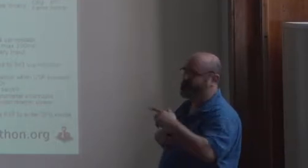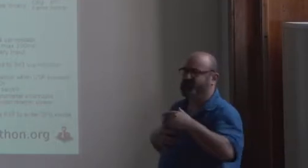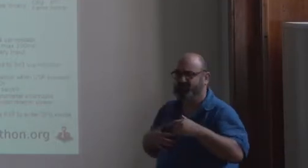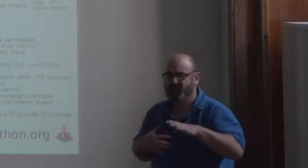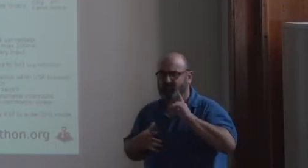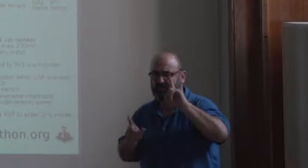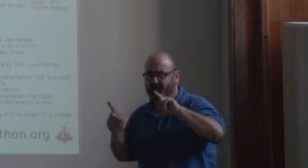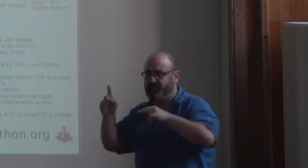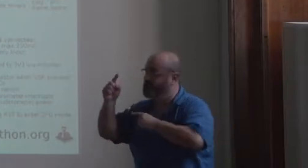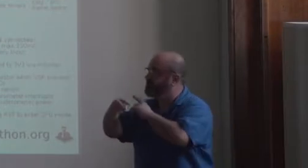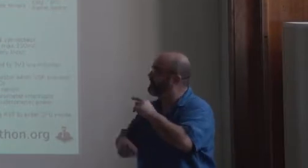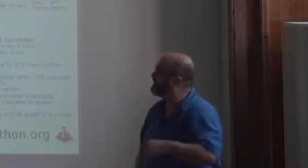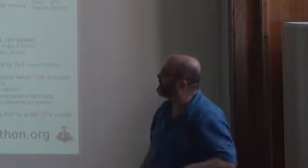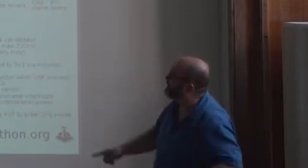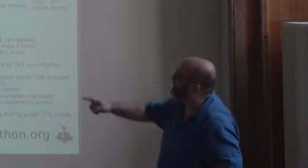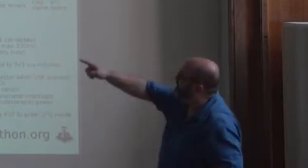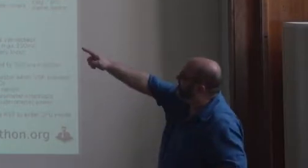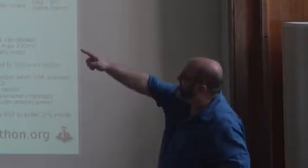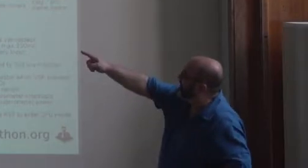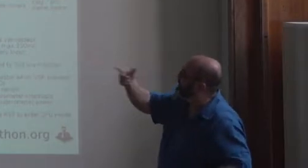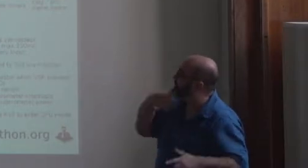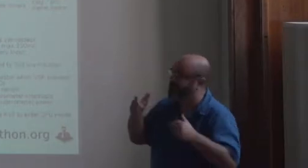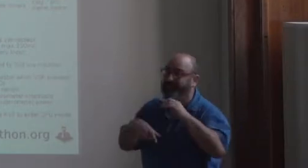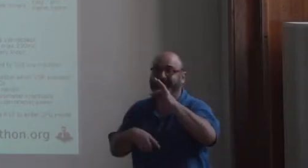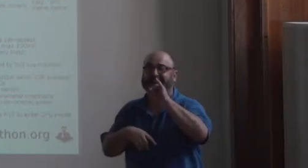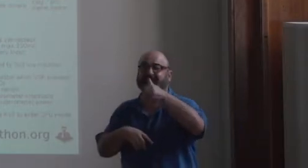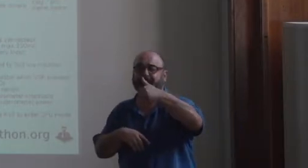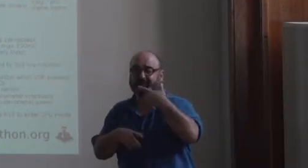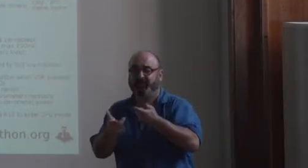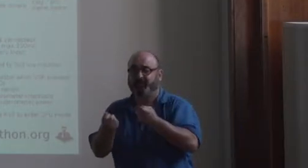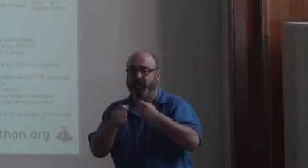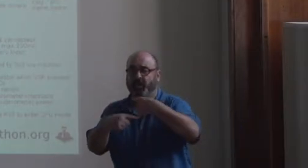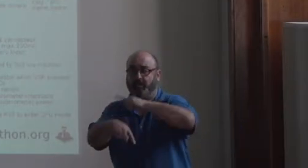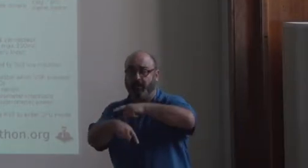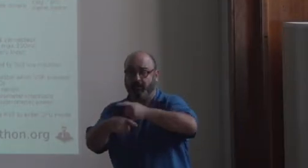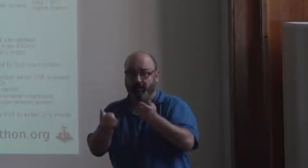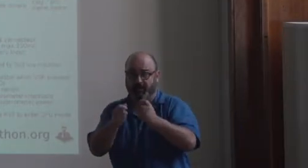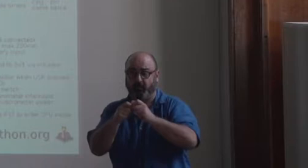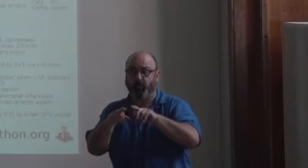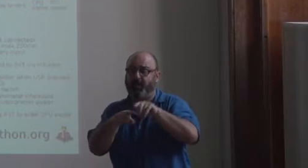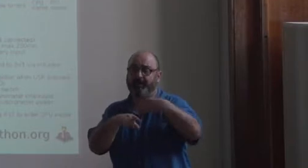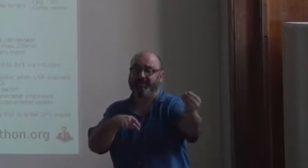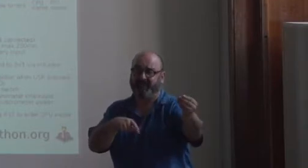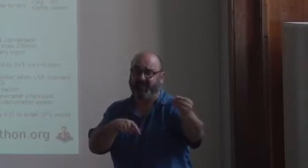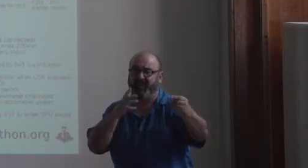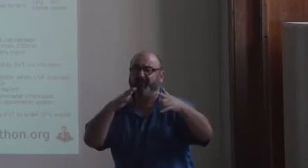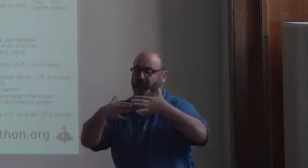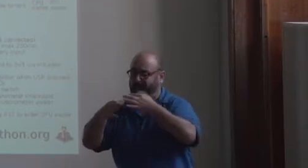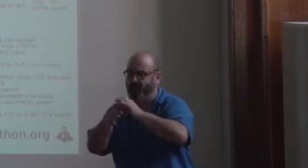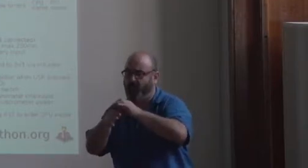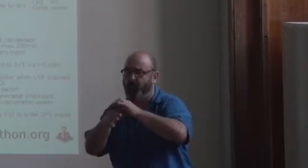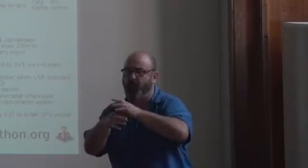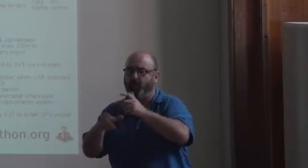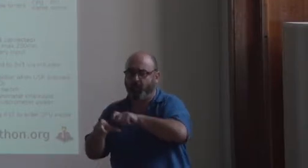Ah là !» Vous voyez, par exemple, il y a des gestions de timer, de périphériques, quand on va sur des microcontrôleurs assez compliqués,